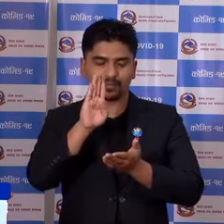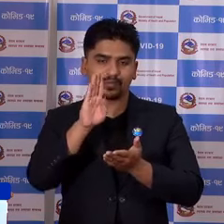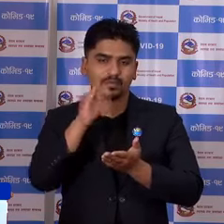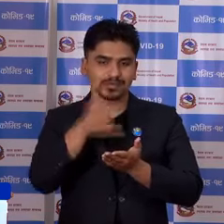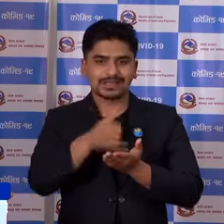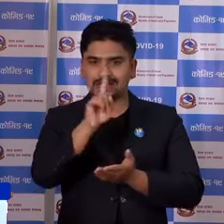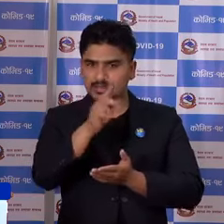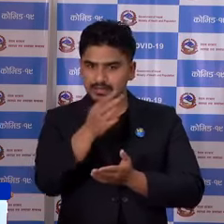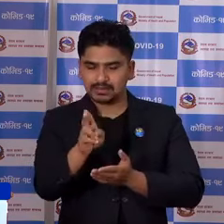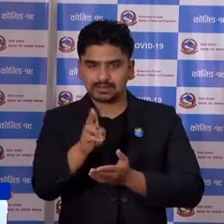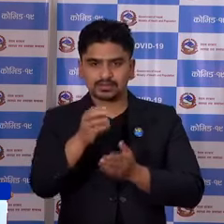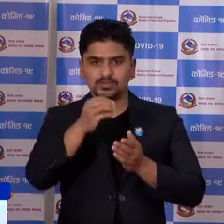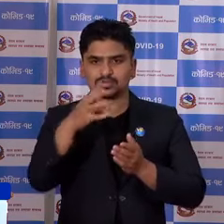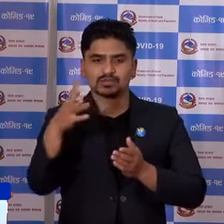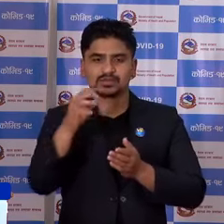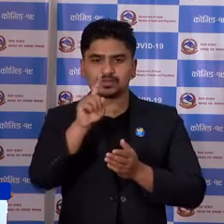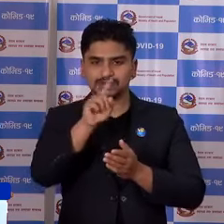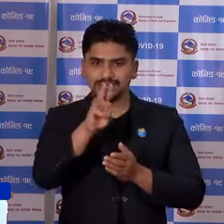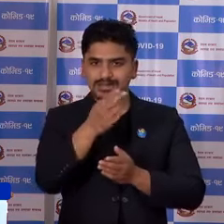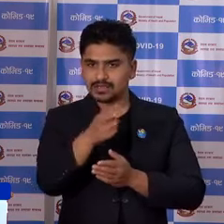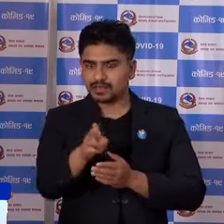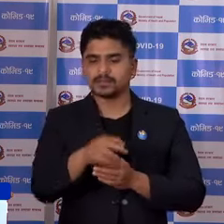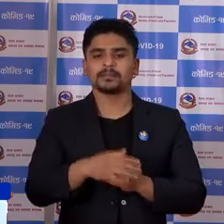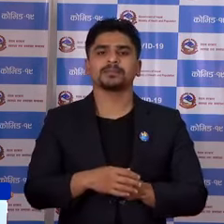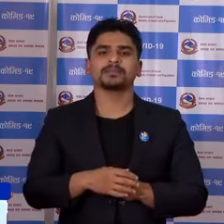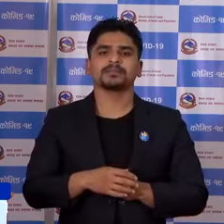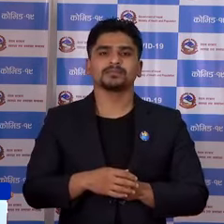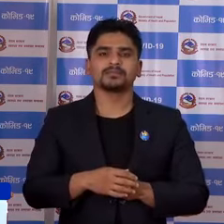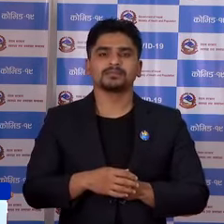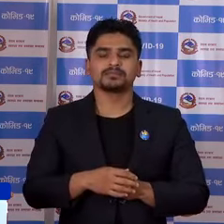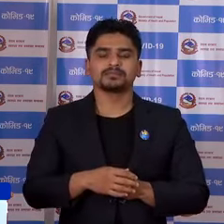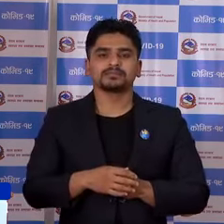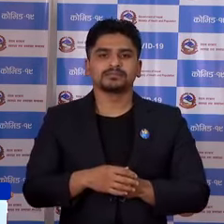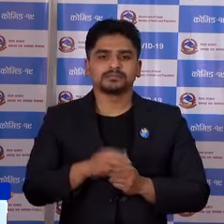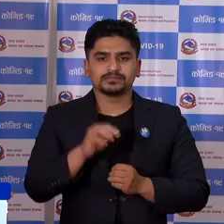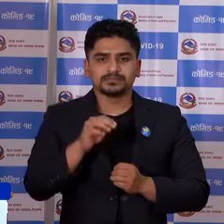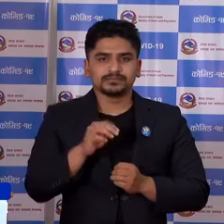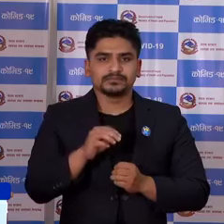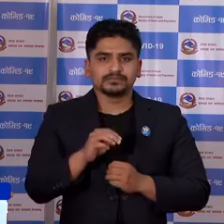भने, त्यसपछि सुर्खेतका 13 जना हुनुहुन्छ,